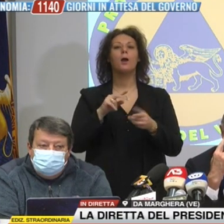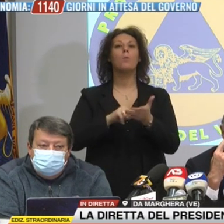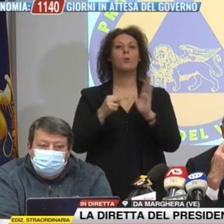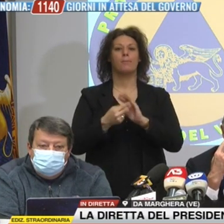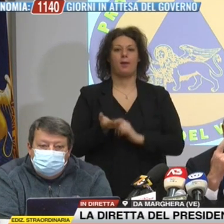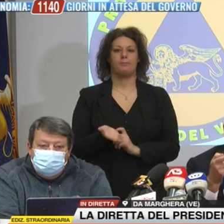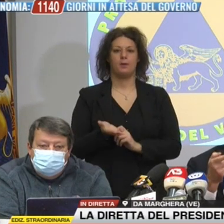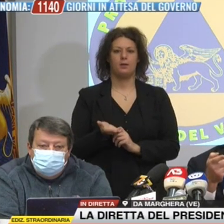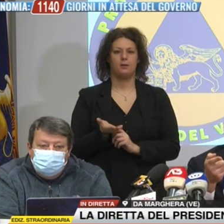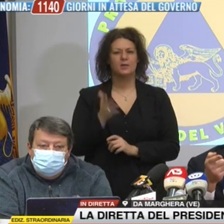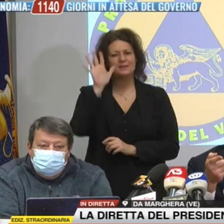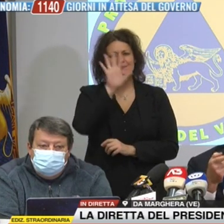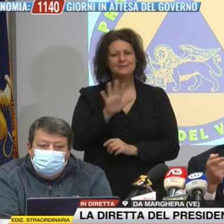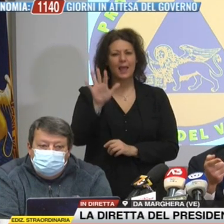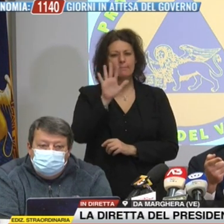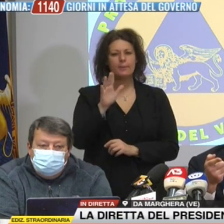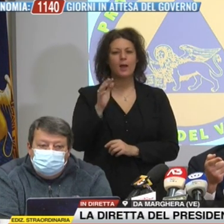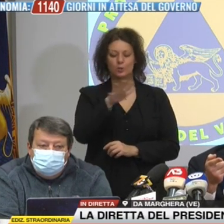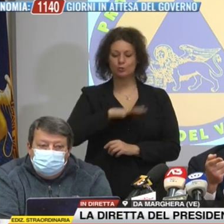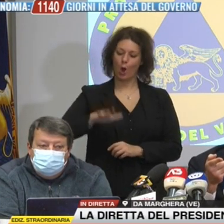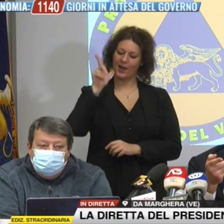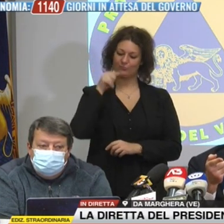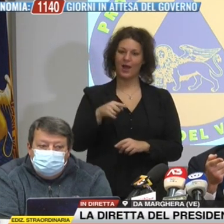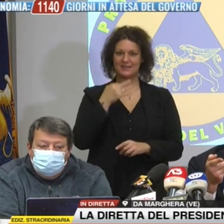essere in ordine con le carte sia un problema.